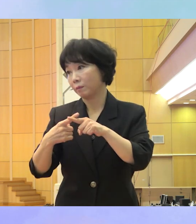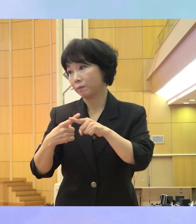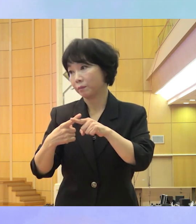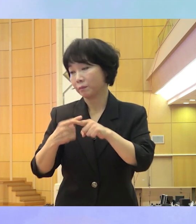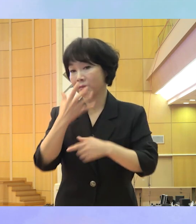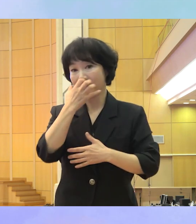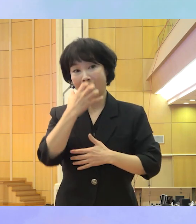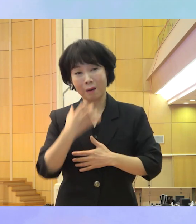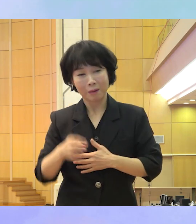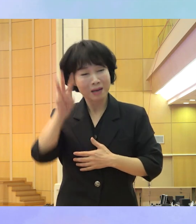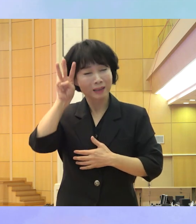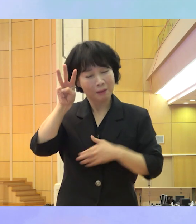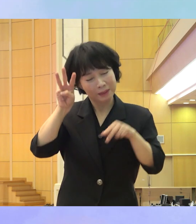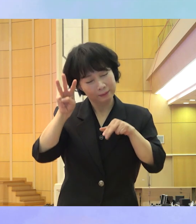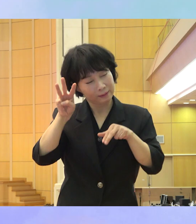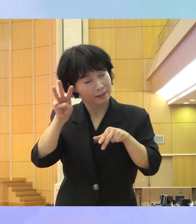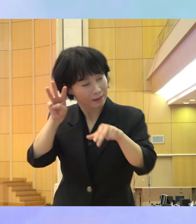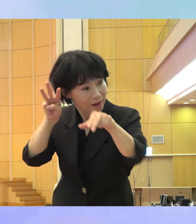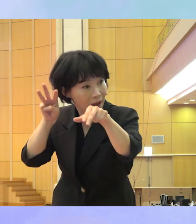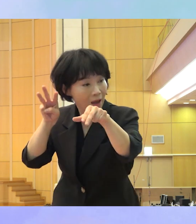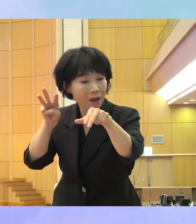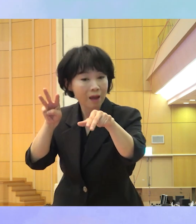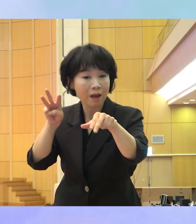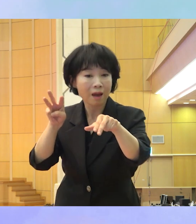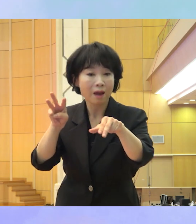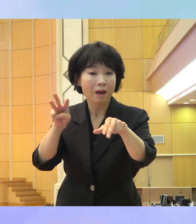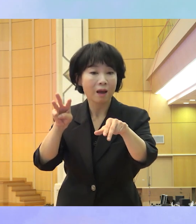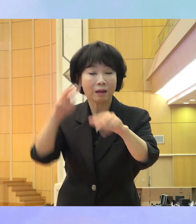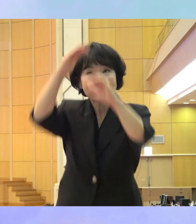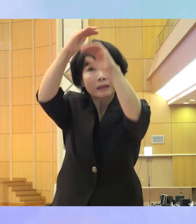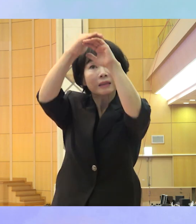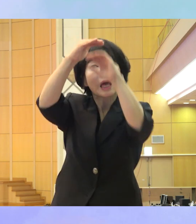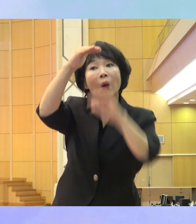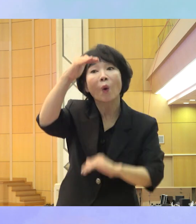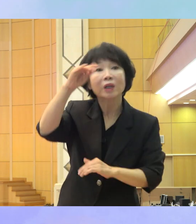아브라함에게 3일길을 걸어서 번제로 드렸던 이 내용이